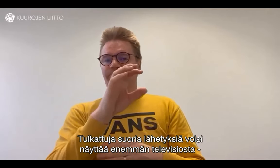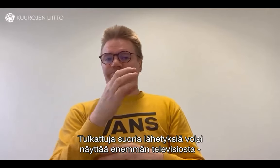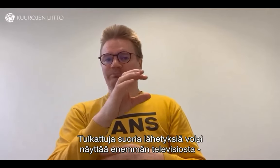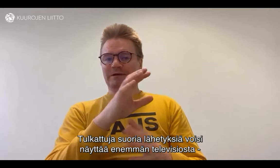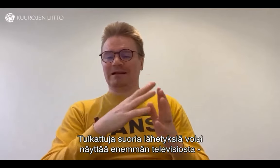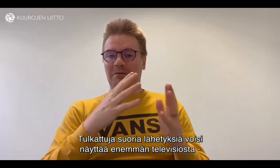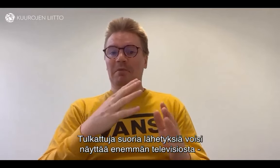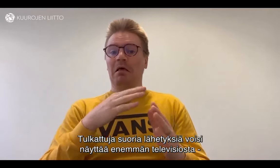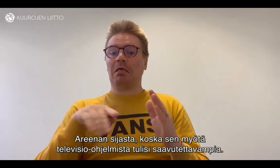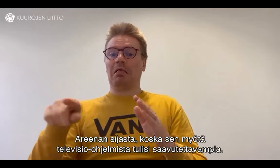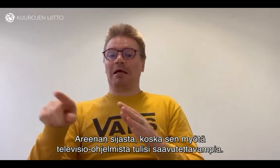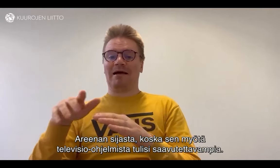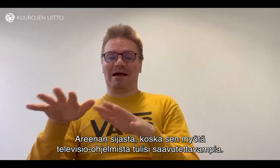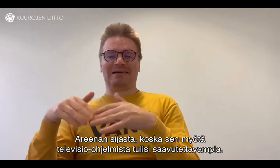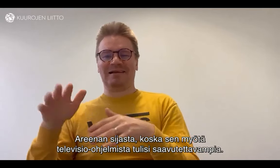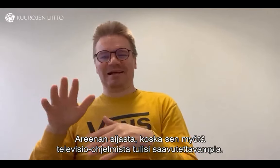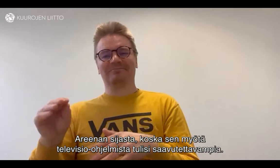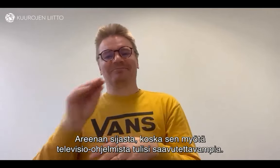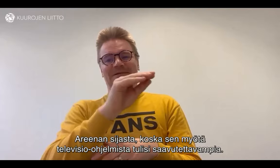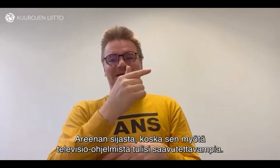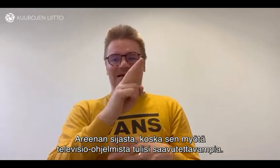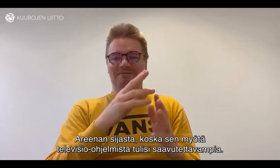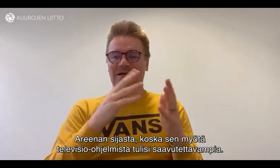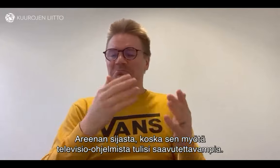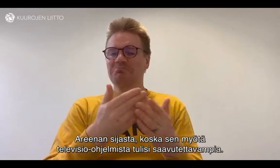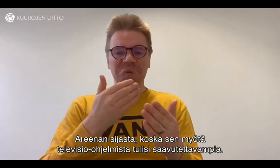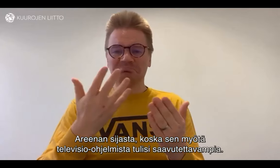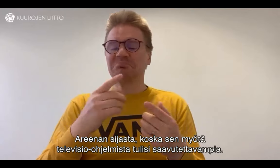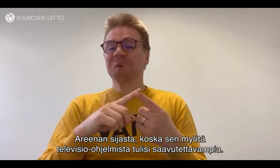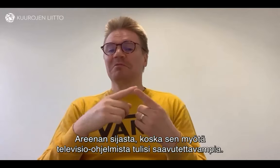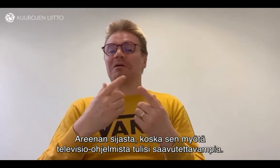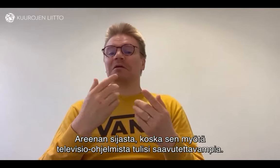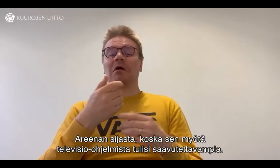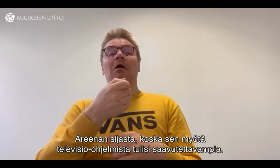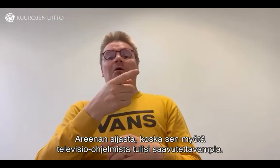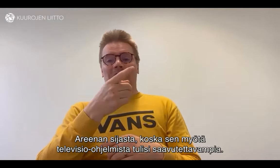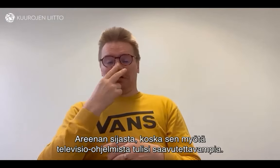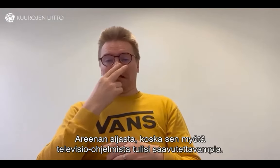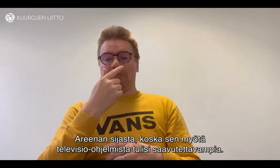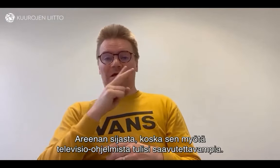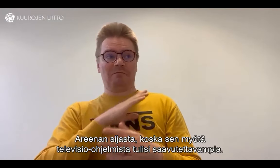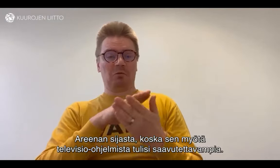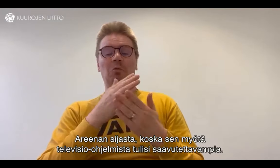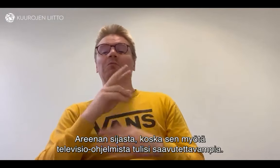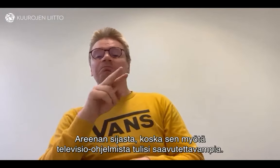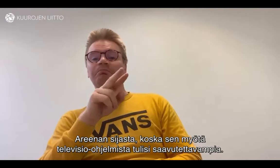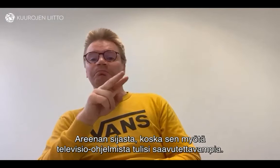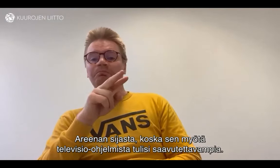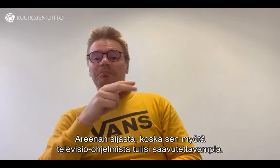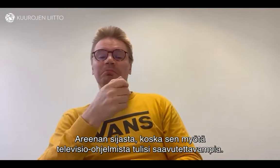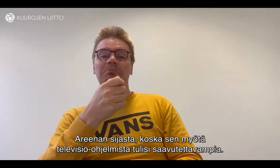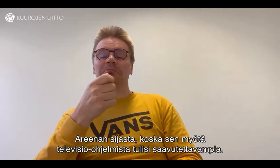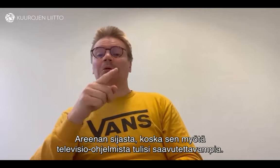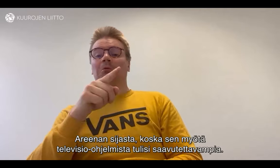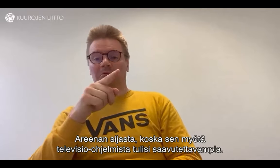Tulkattuja suoria lähetyksiä voisi näyttää enemmän televisiosta Areenan sijasta, koska sen myötä televisio-ohjelmista tulisi